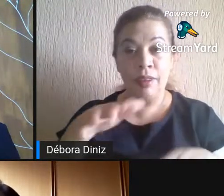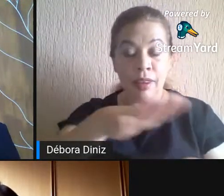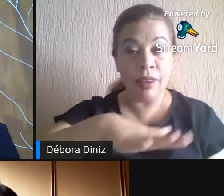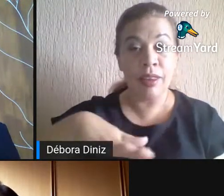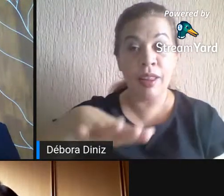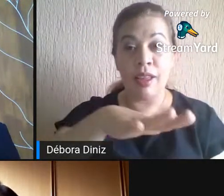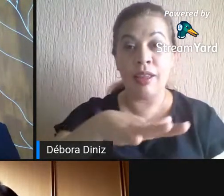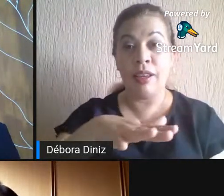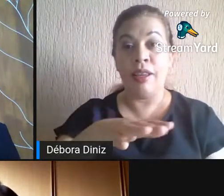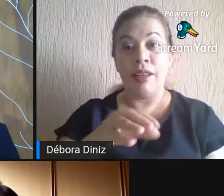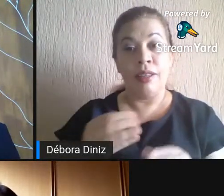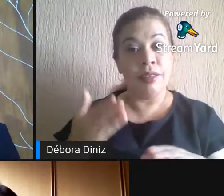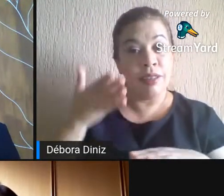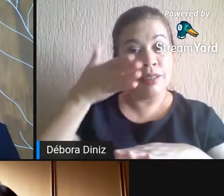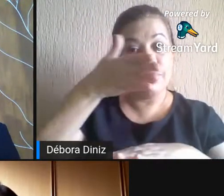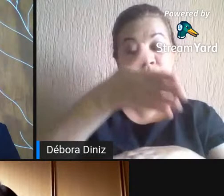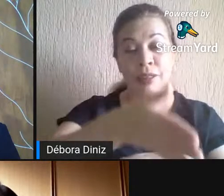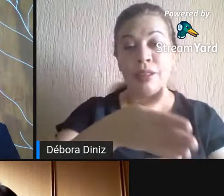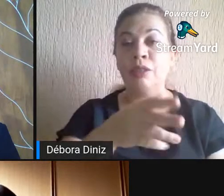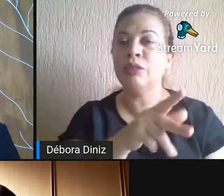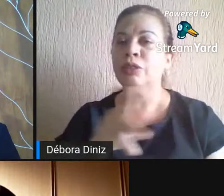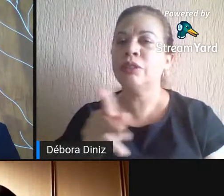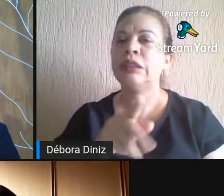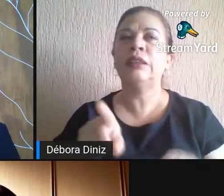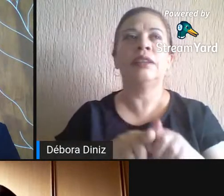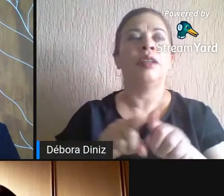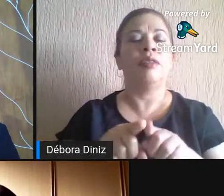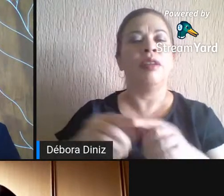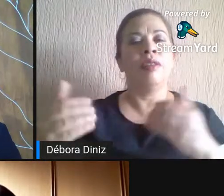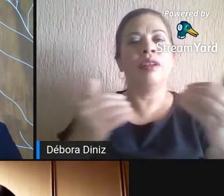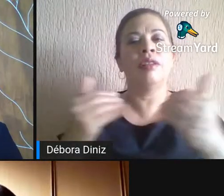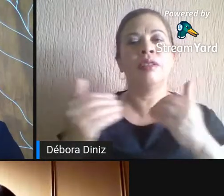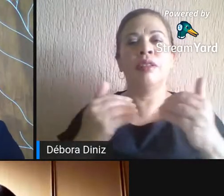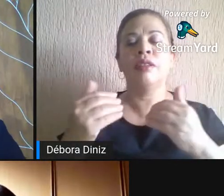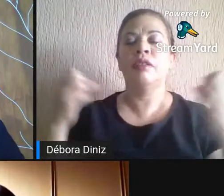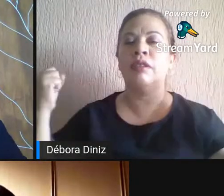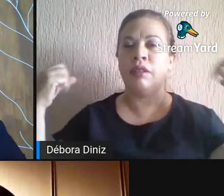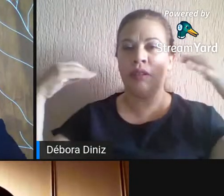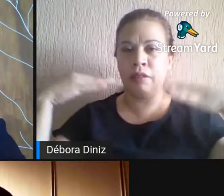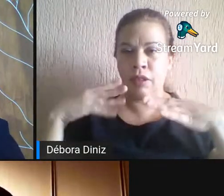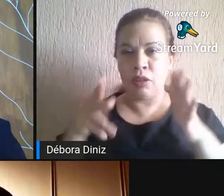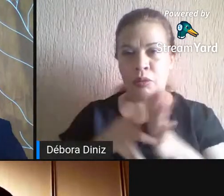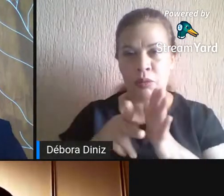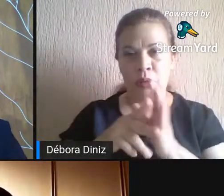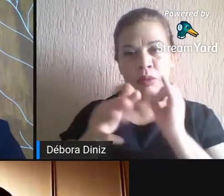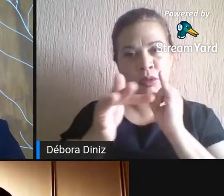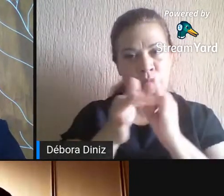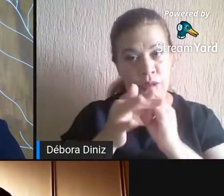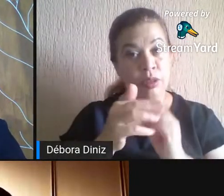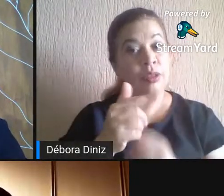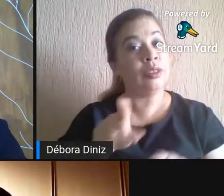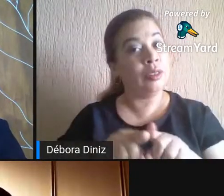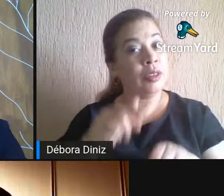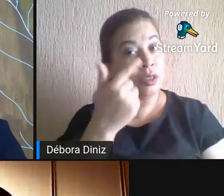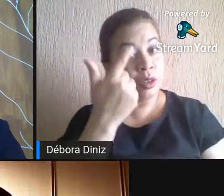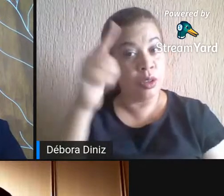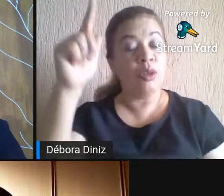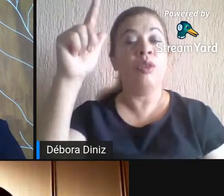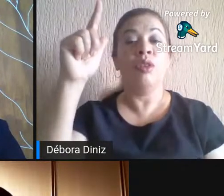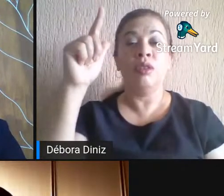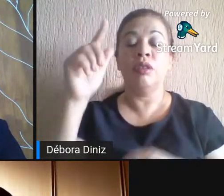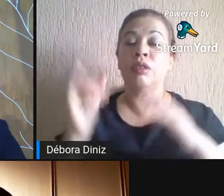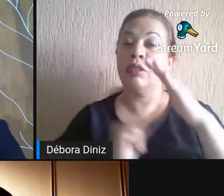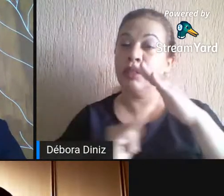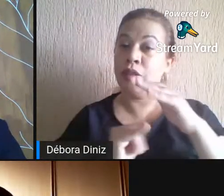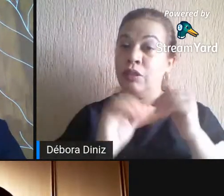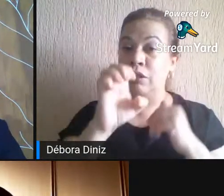docente. Além de participarmos de eventos internos do IFES, e de outras instituições, como do Educom, que